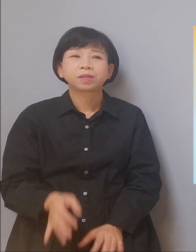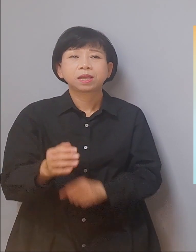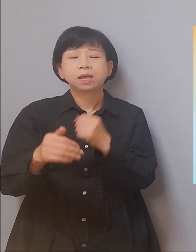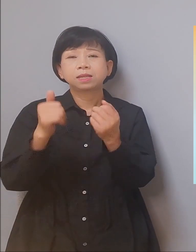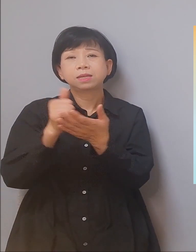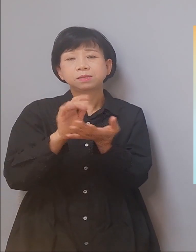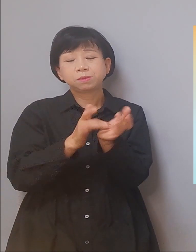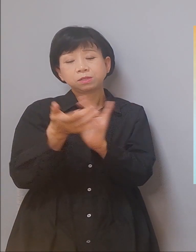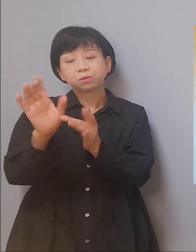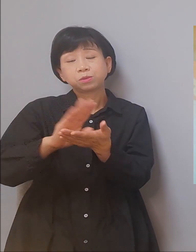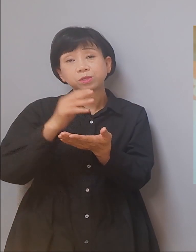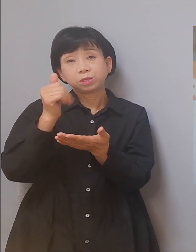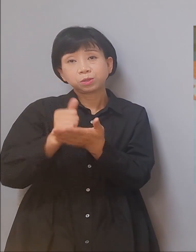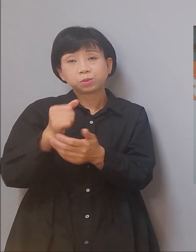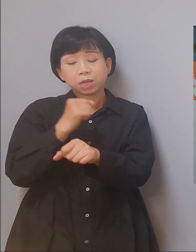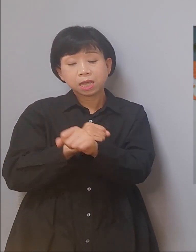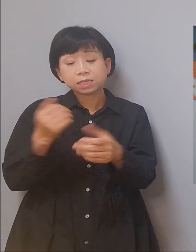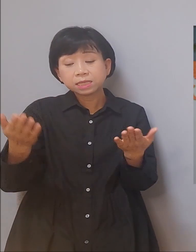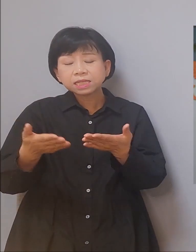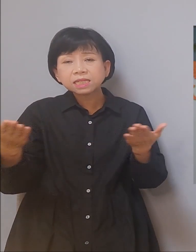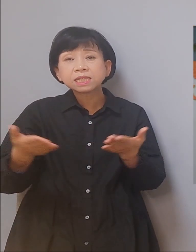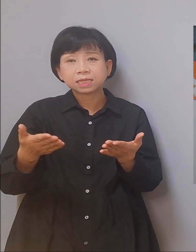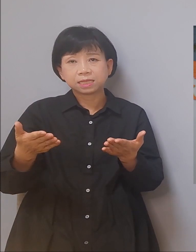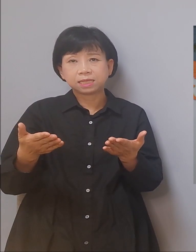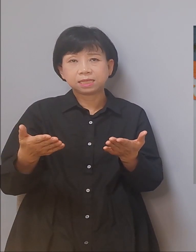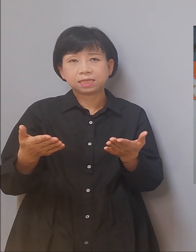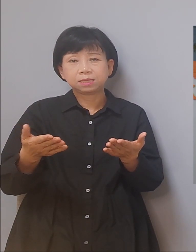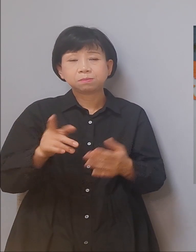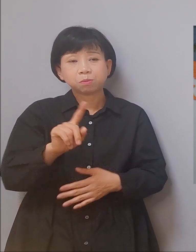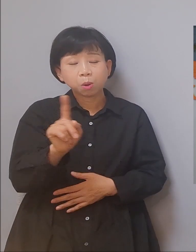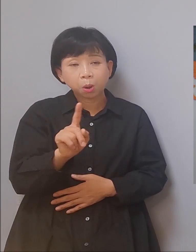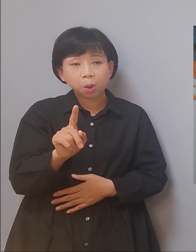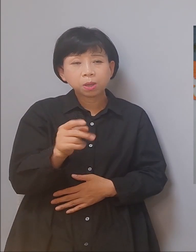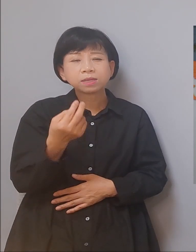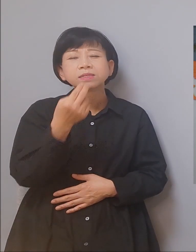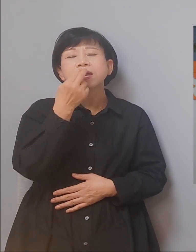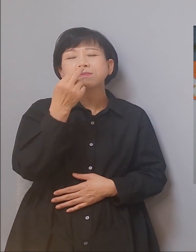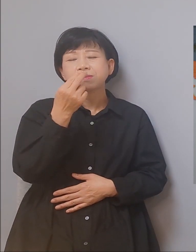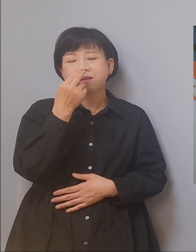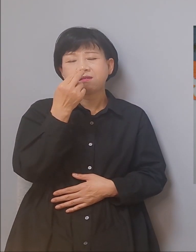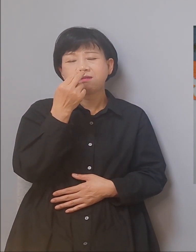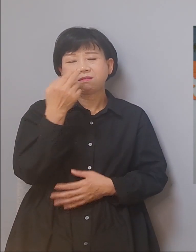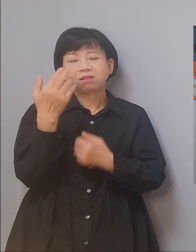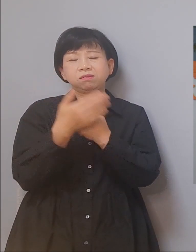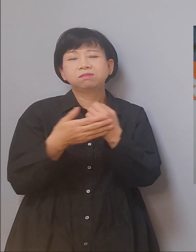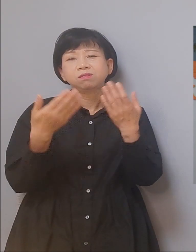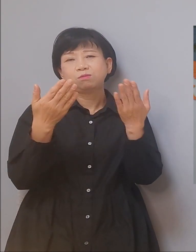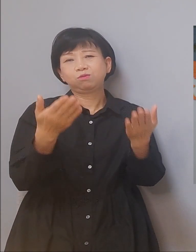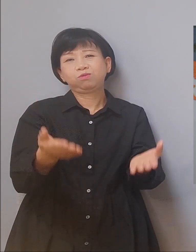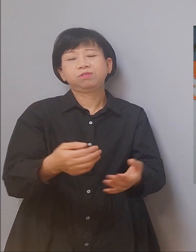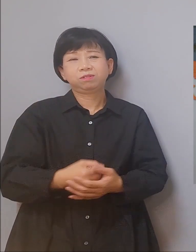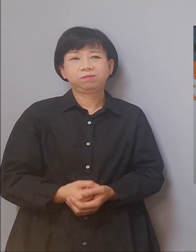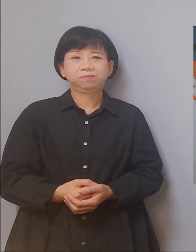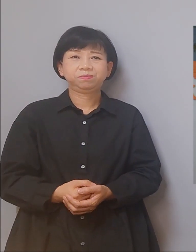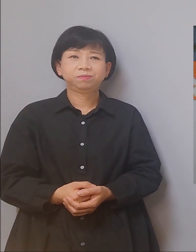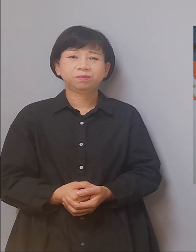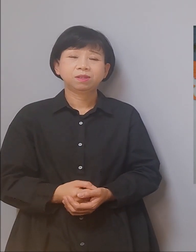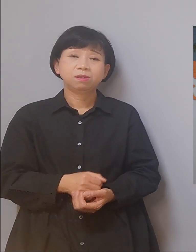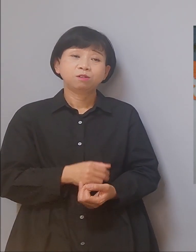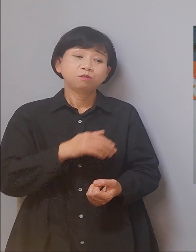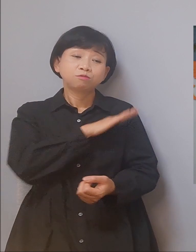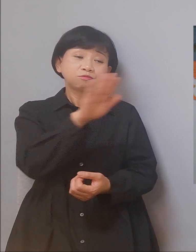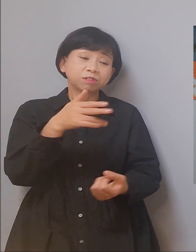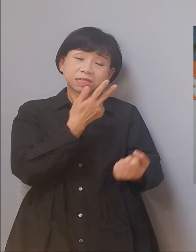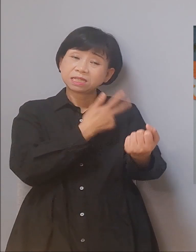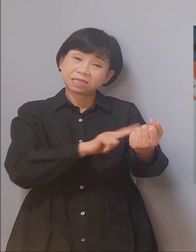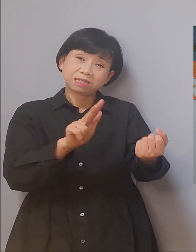하나님과 예수 그리스도께서 하신 일을 먼저 우리에게 생명을 우리에게 은혜로 주셨다는 겁니다. 우리의 아무 자격 없음이